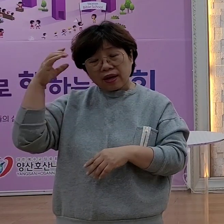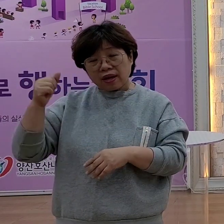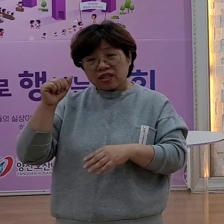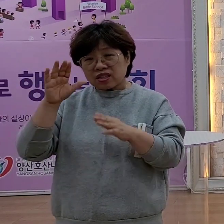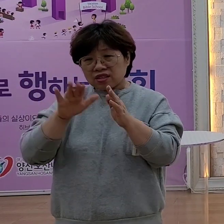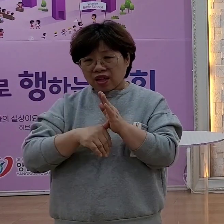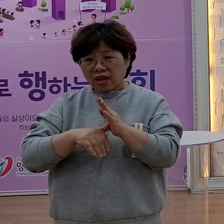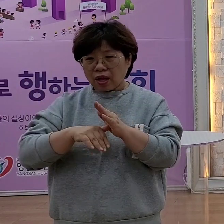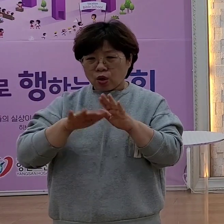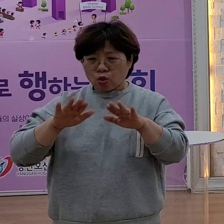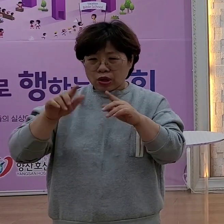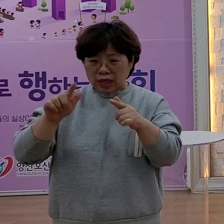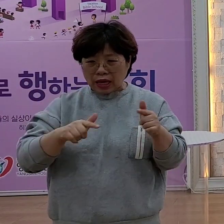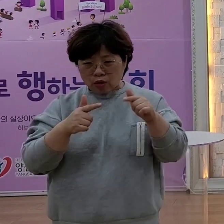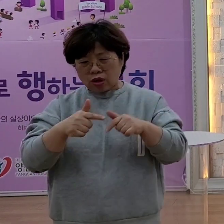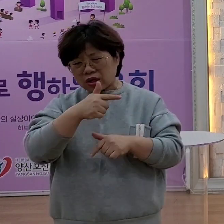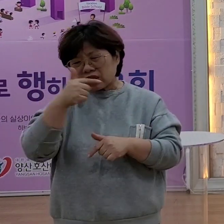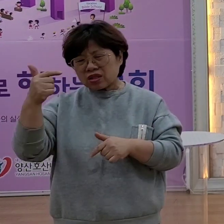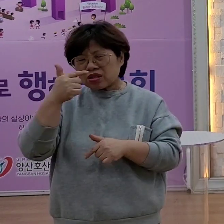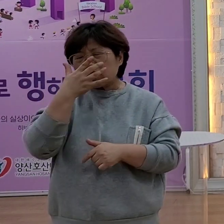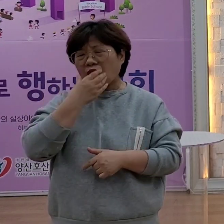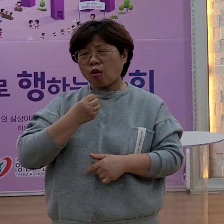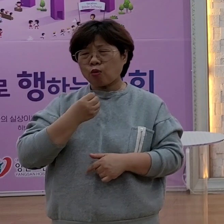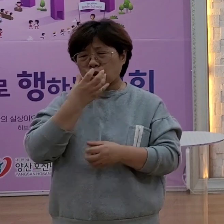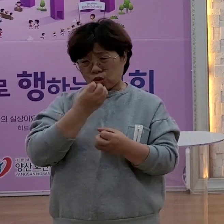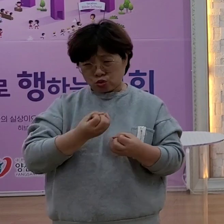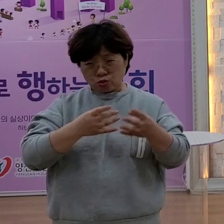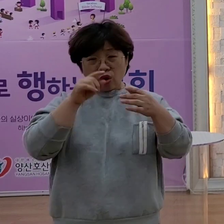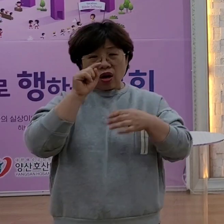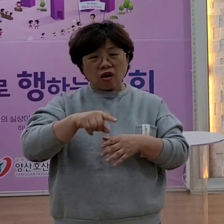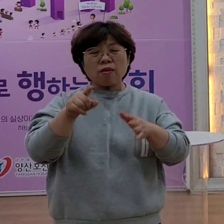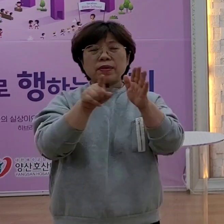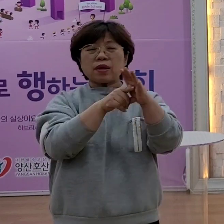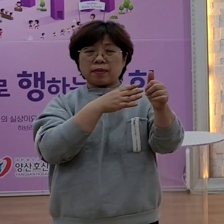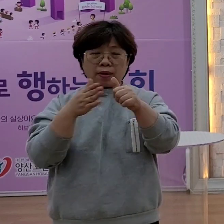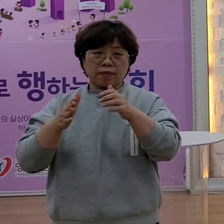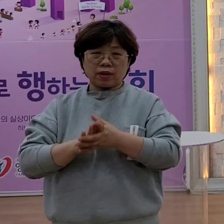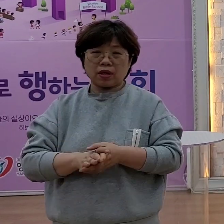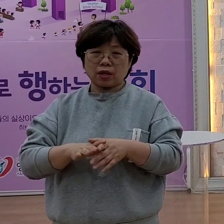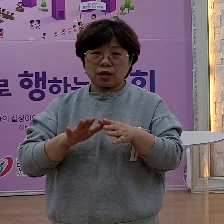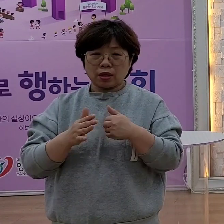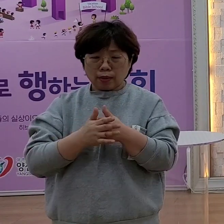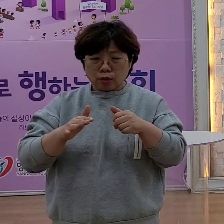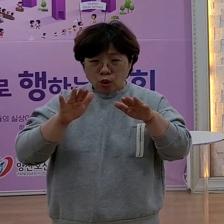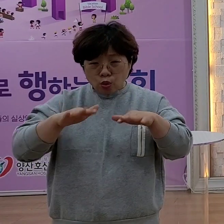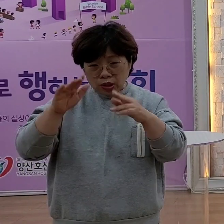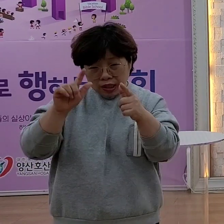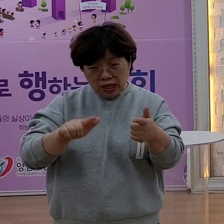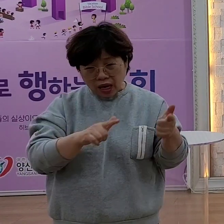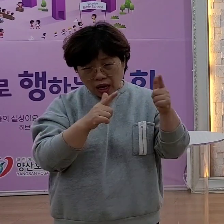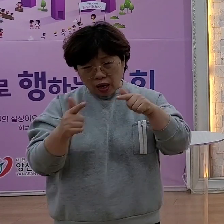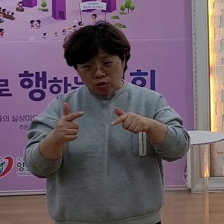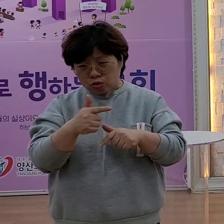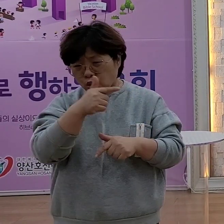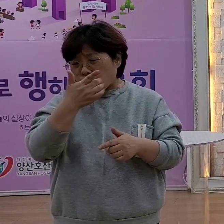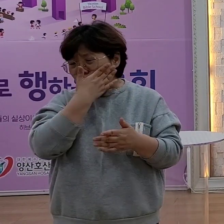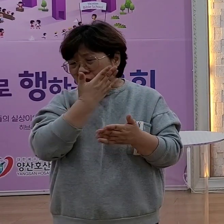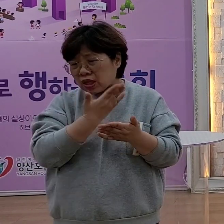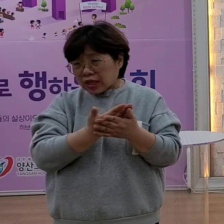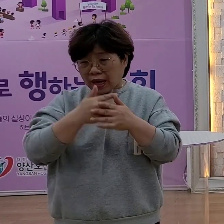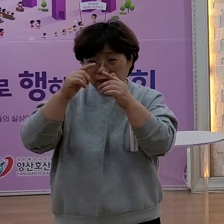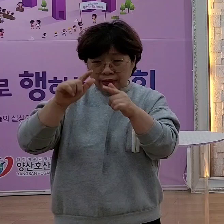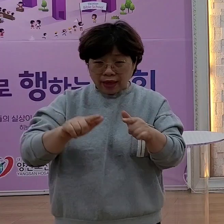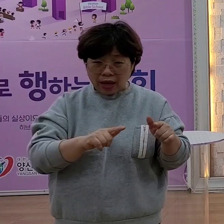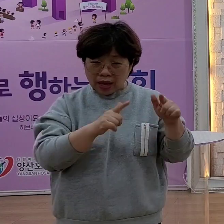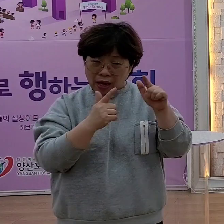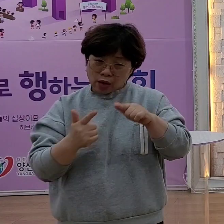큰 행복이고 또는 축복이다 라는 것을 믿어야 됩니다. 그래서 이 하루를, 이렇게 귀한 하루,